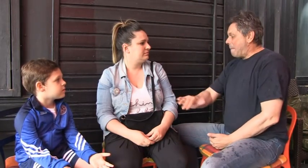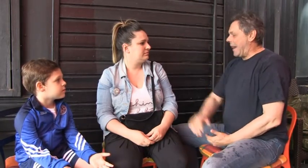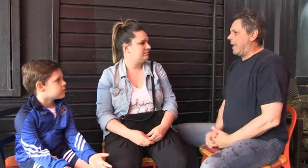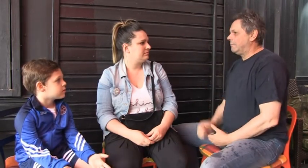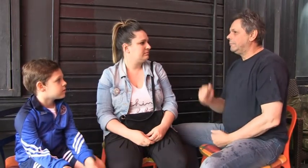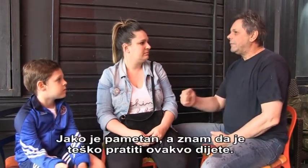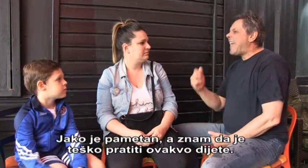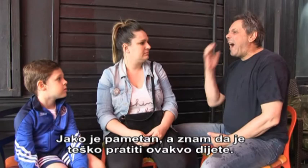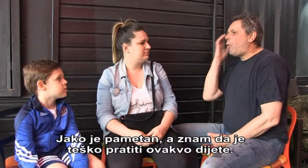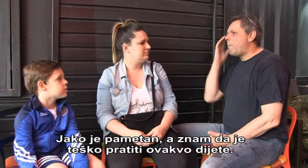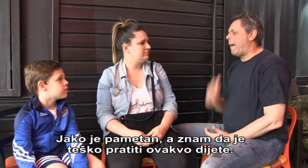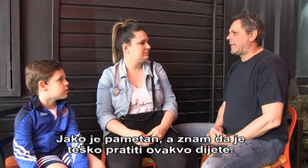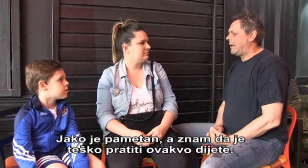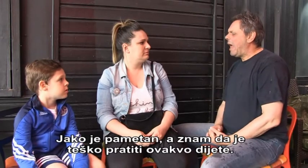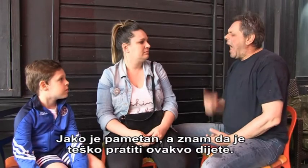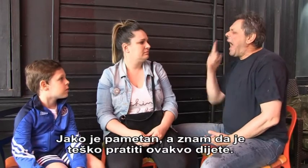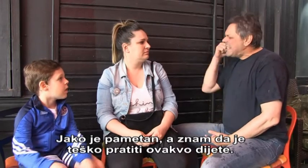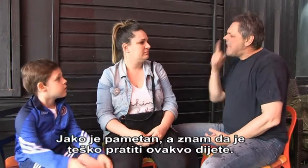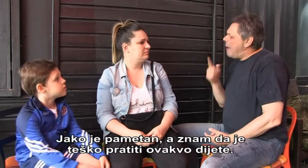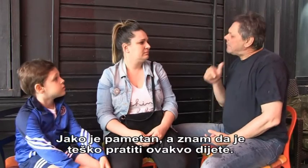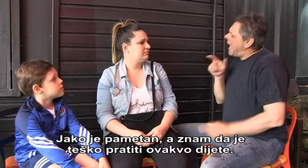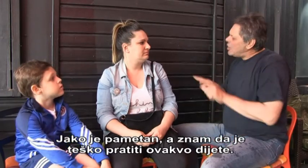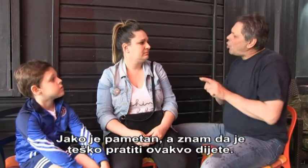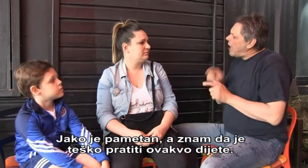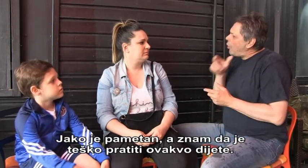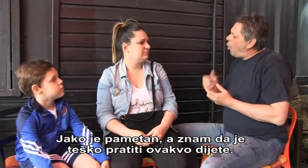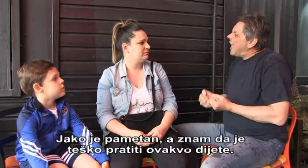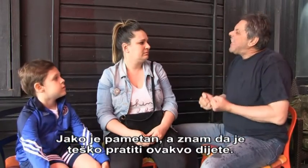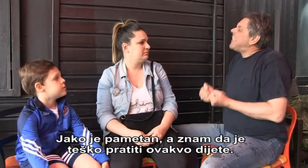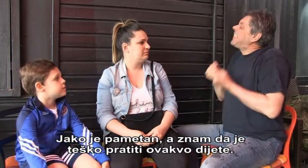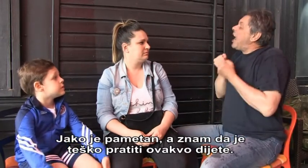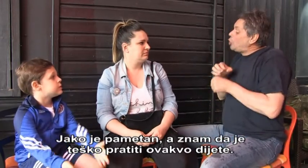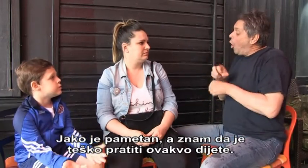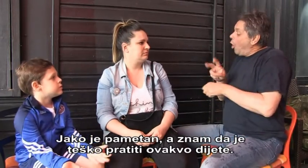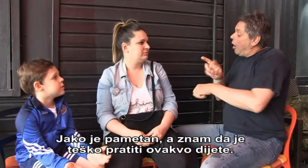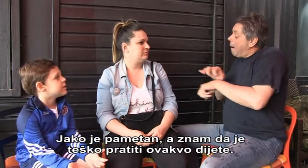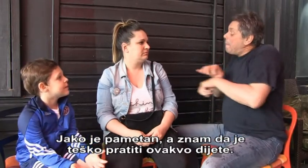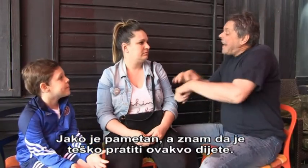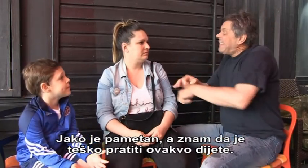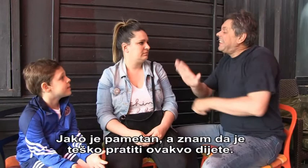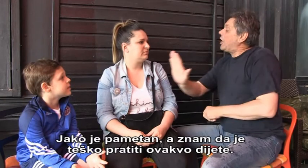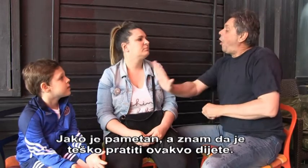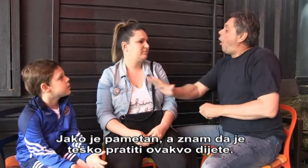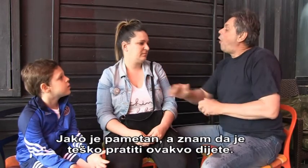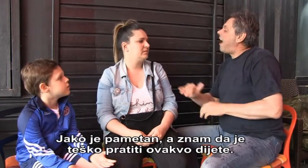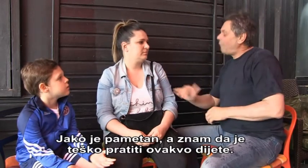Mali, jako je trenira. Ali znam da je isto tako i teško pratiti ovakve